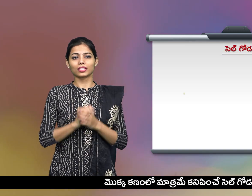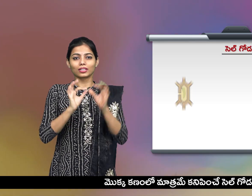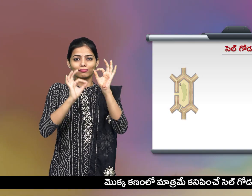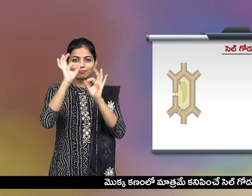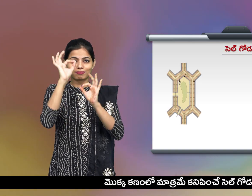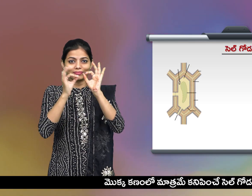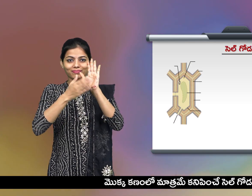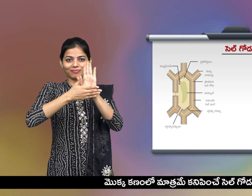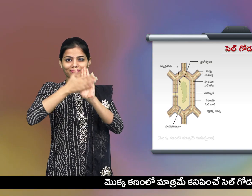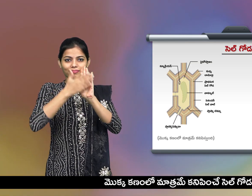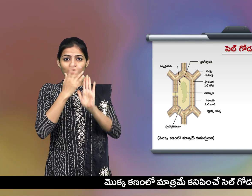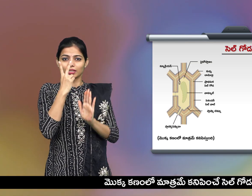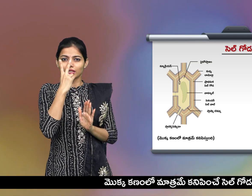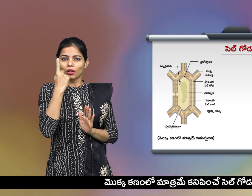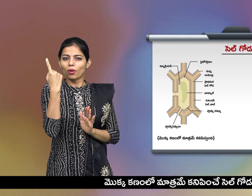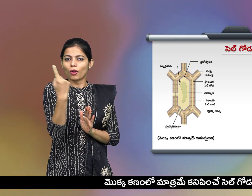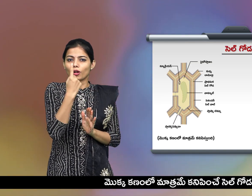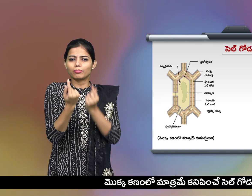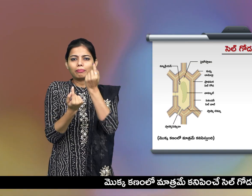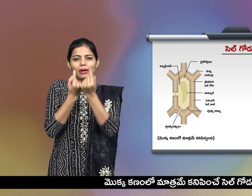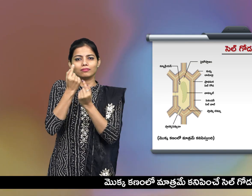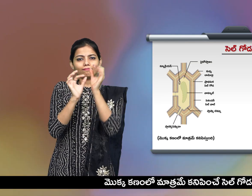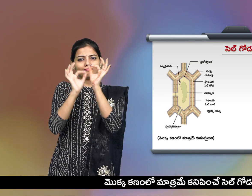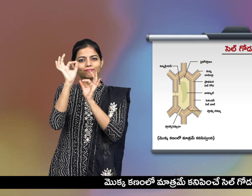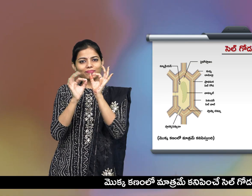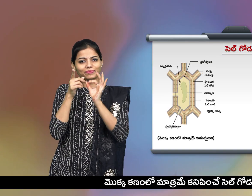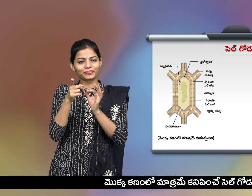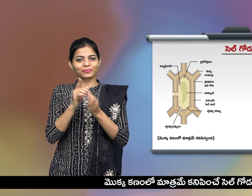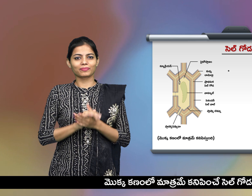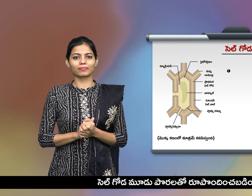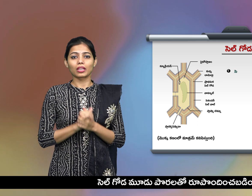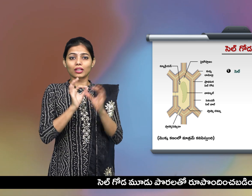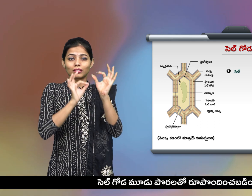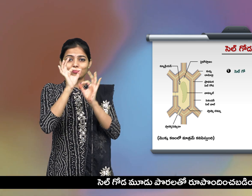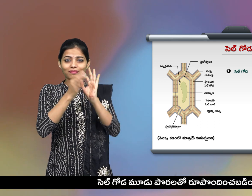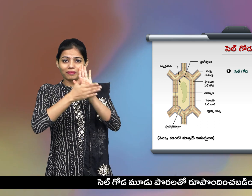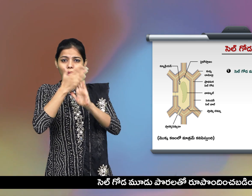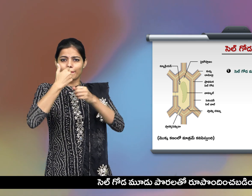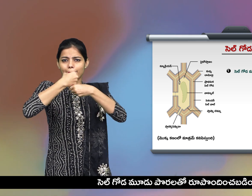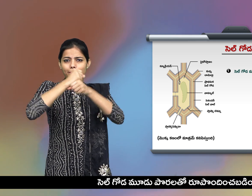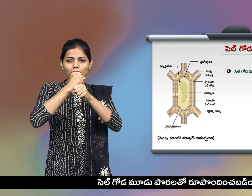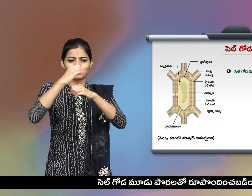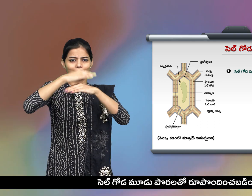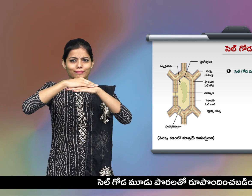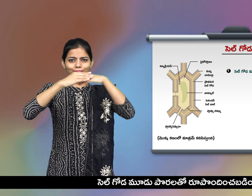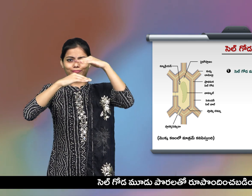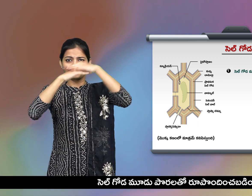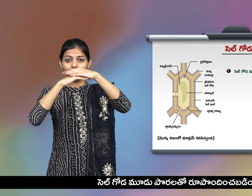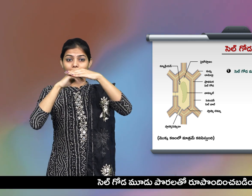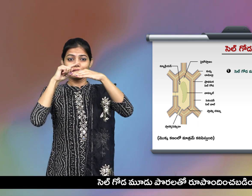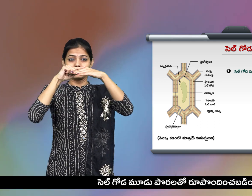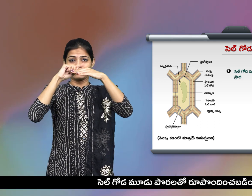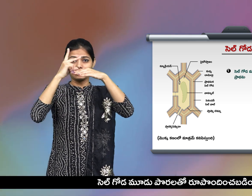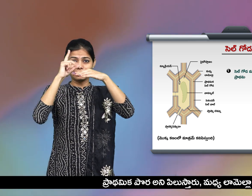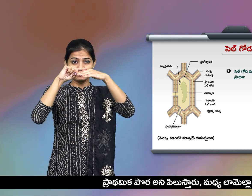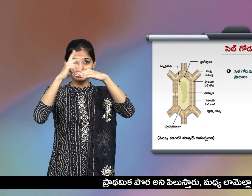మొక్క కణంలో మాత్రమే కనిపించే సెల్ గోడ. సెల్ గోడ 3 పొరలలో రూపొందించబడింది. ప్రాథమిక